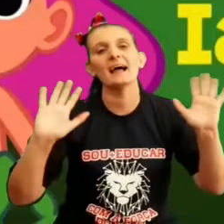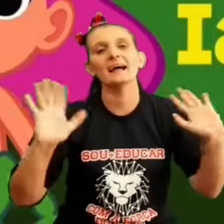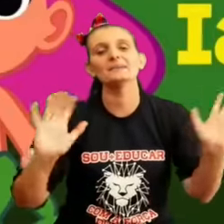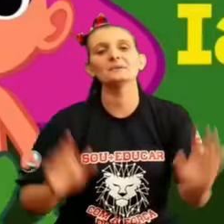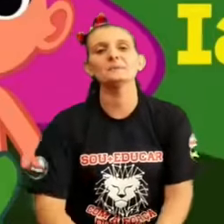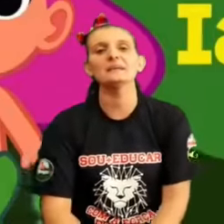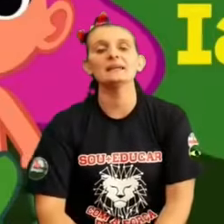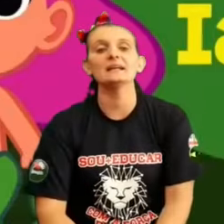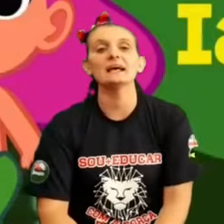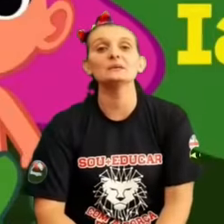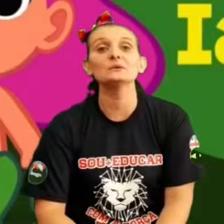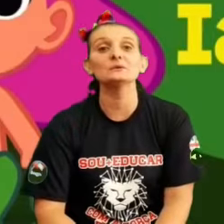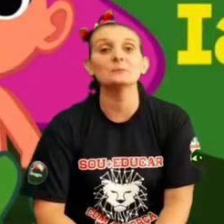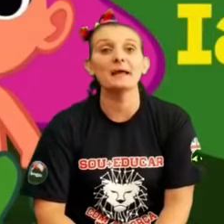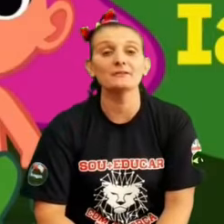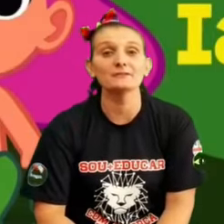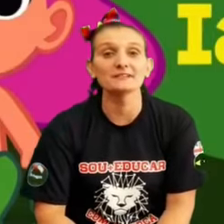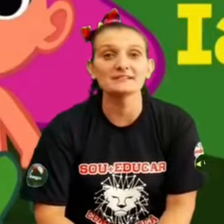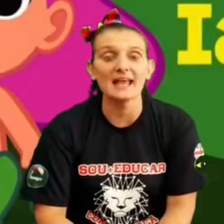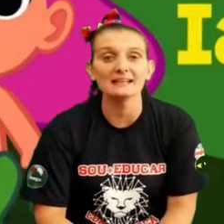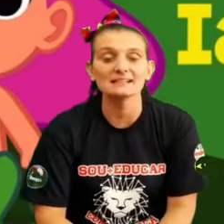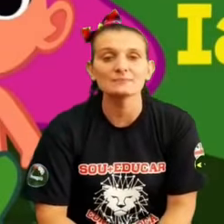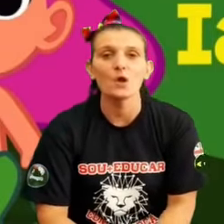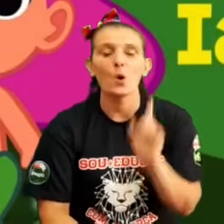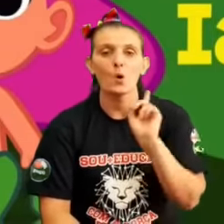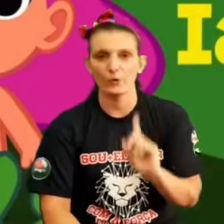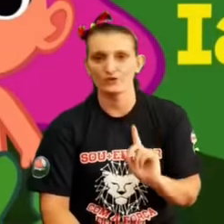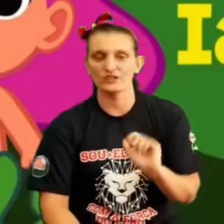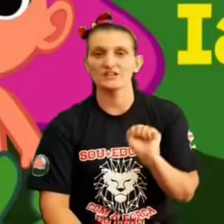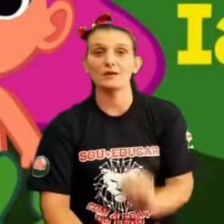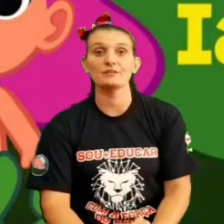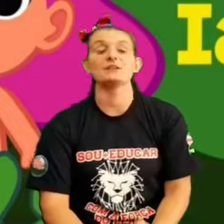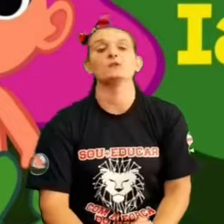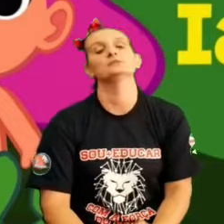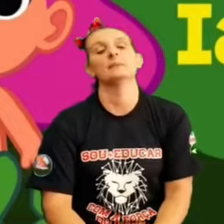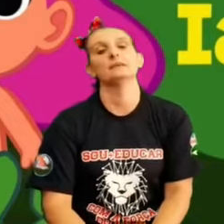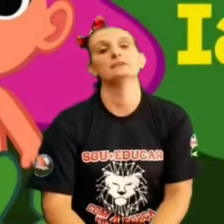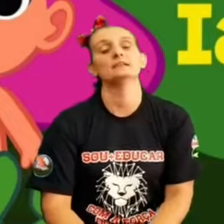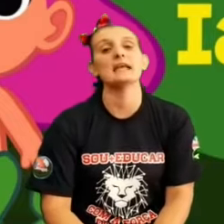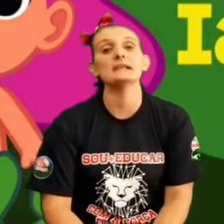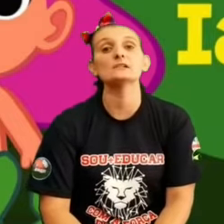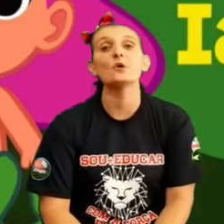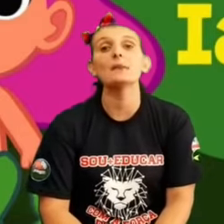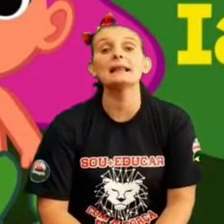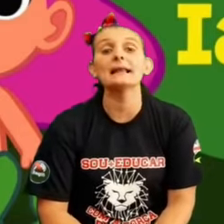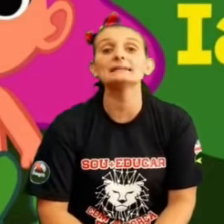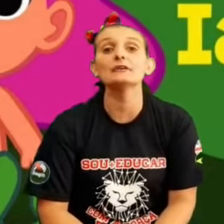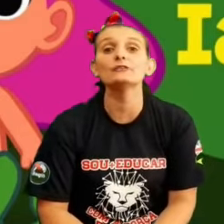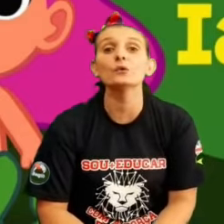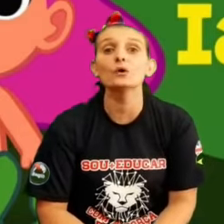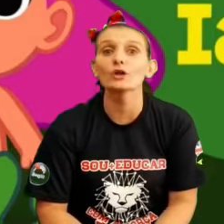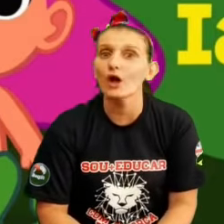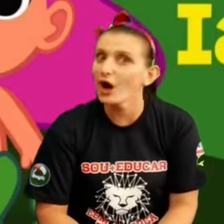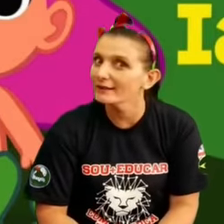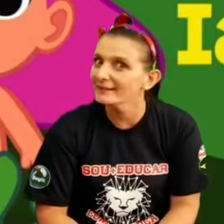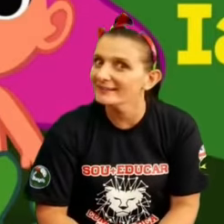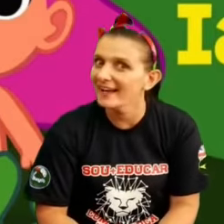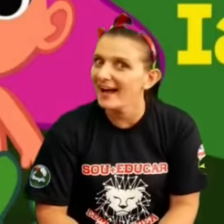Olá, turminha! Tudo bem com vocês? Hoje a tia Laura vai contar para vocês uma lenda